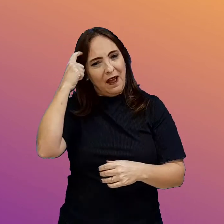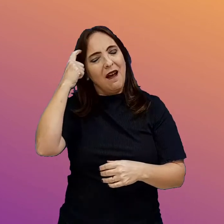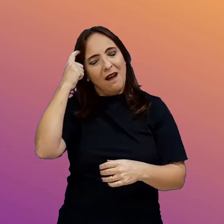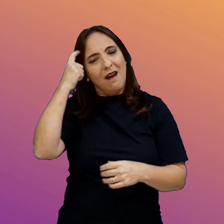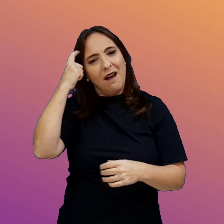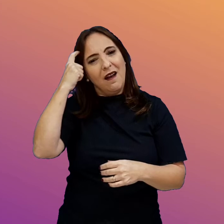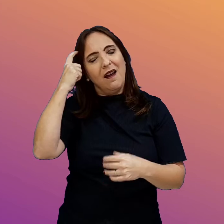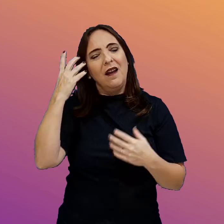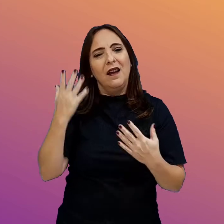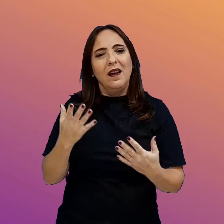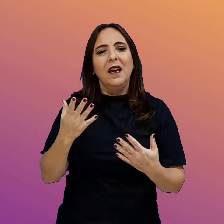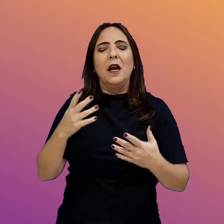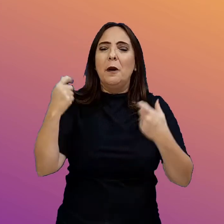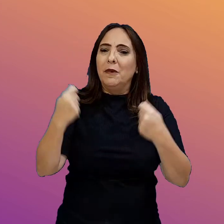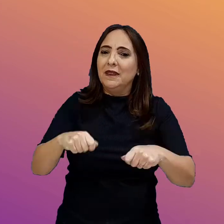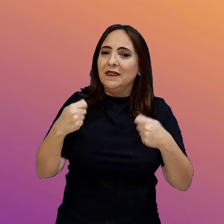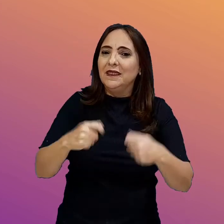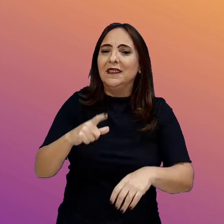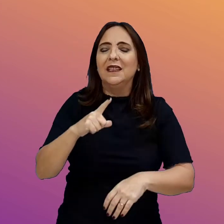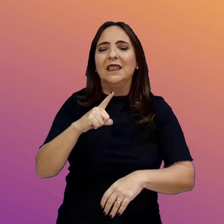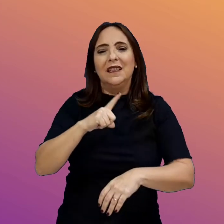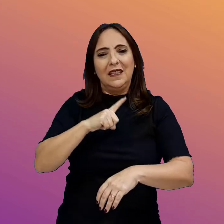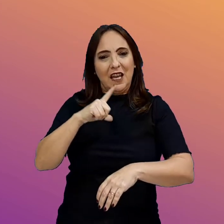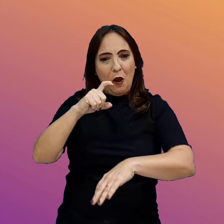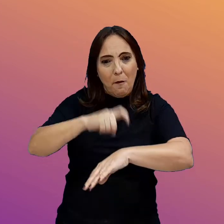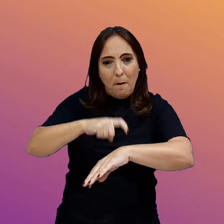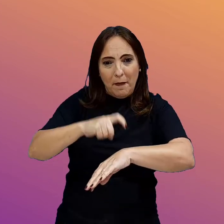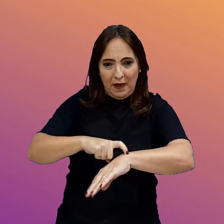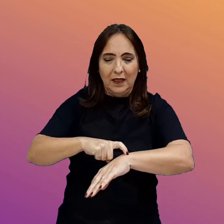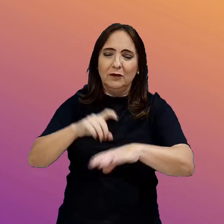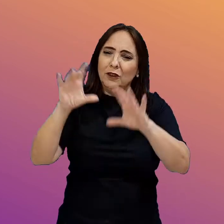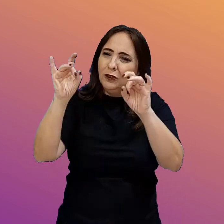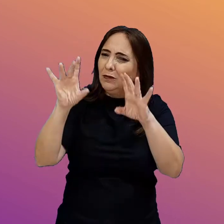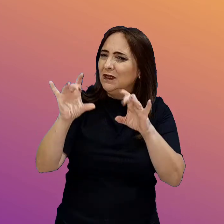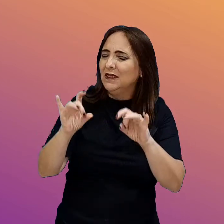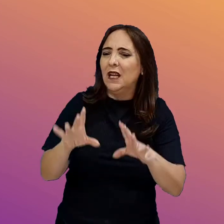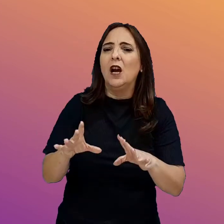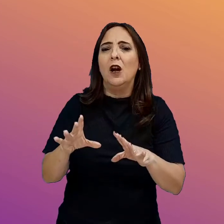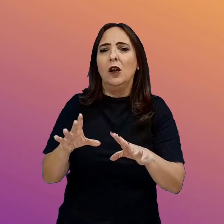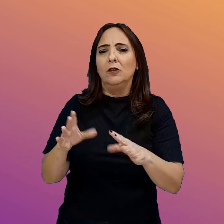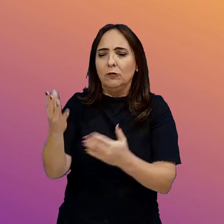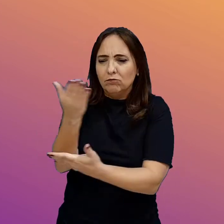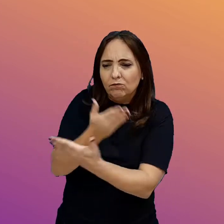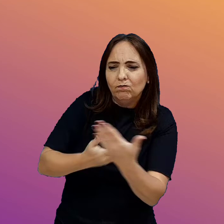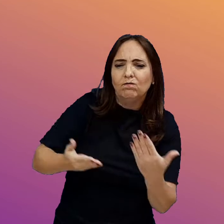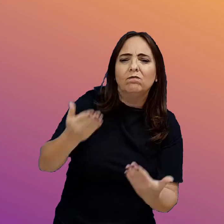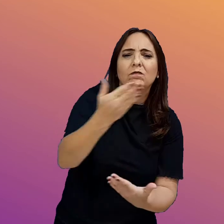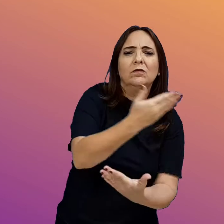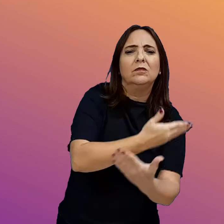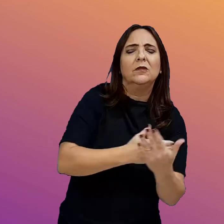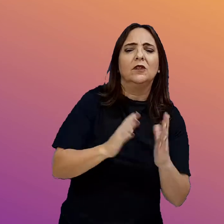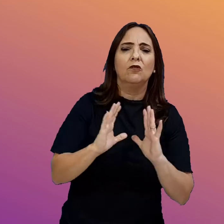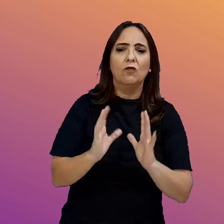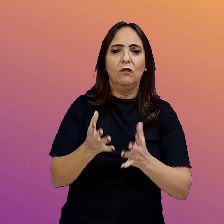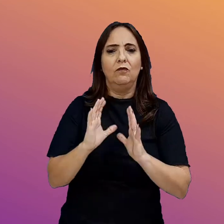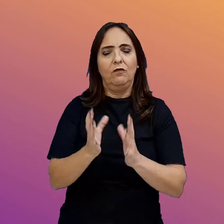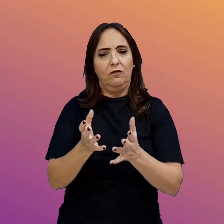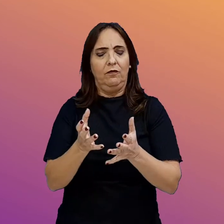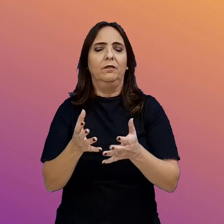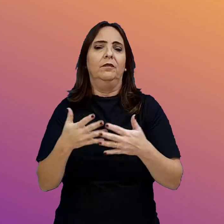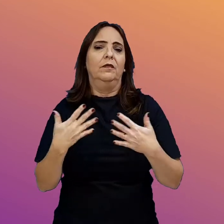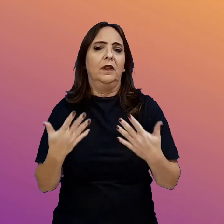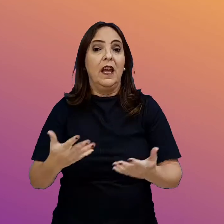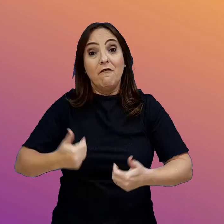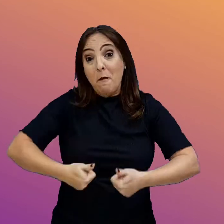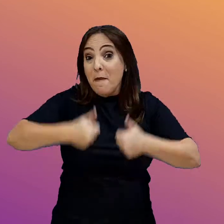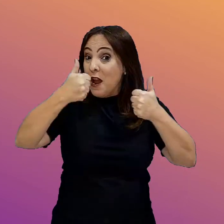menos um momento, dia em que a gente esteja os quatro juntos, para a gente poder conviver com ele, né? E você sabe que foi um